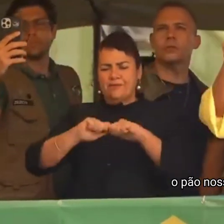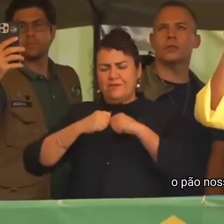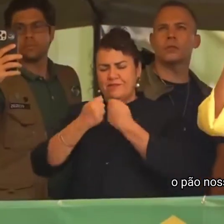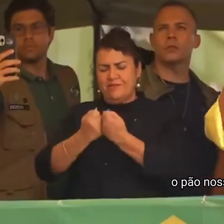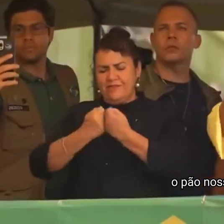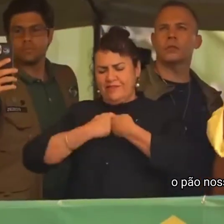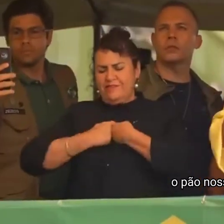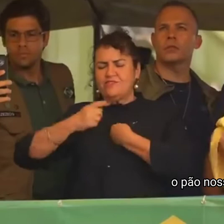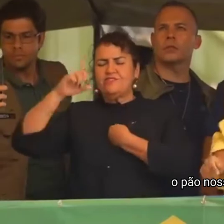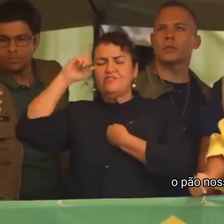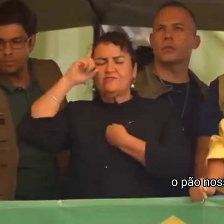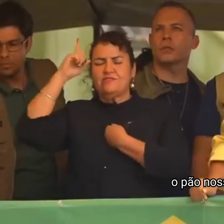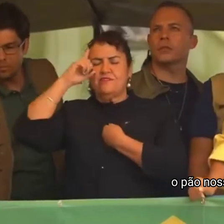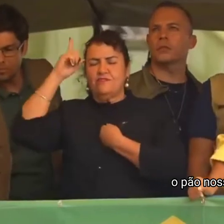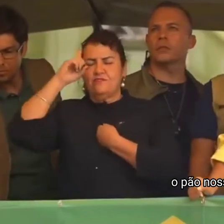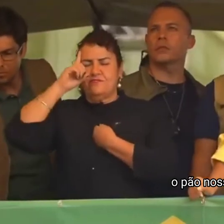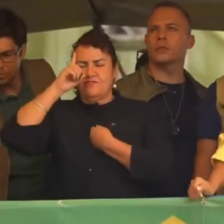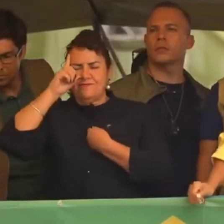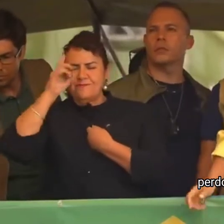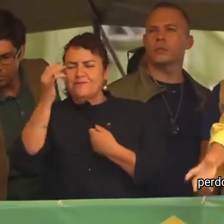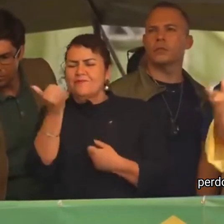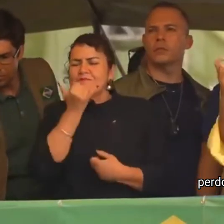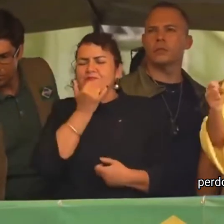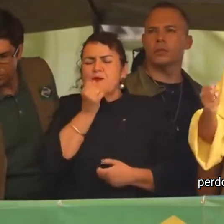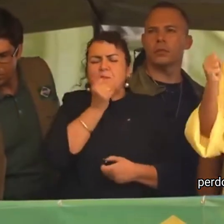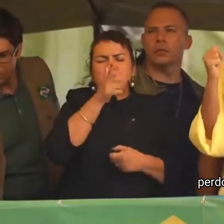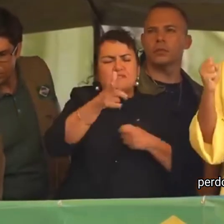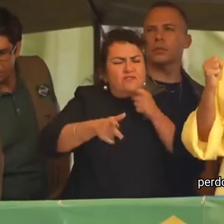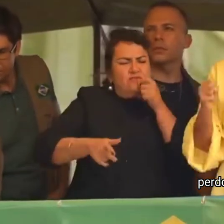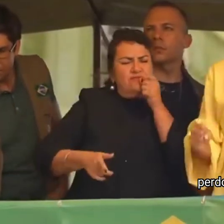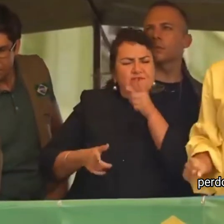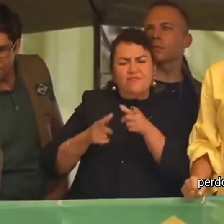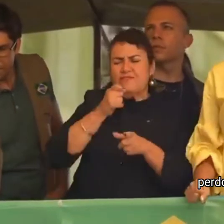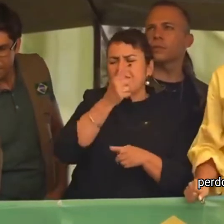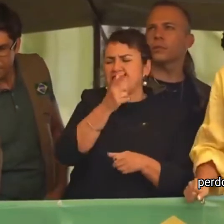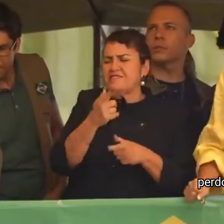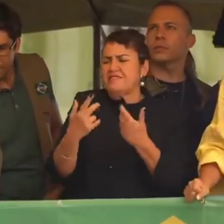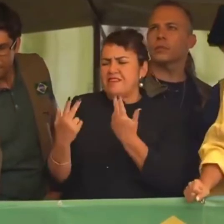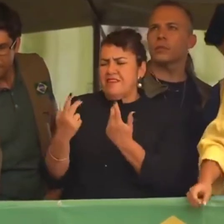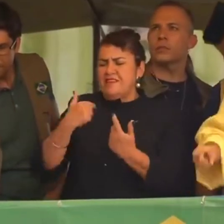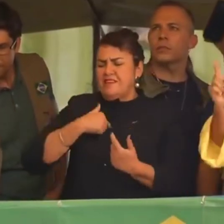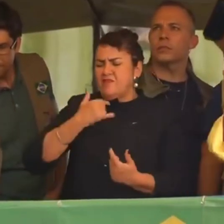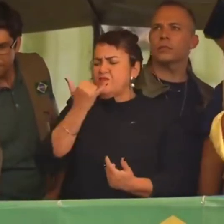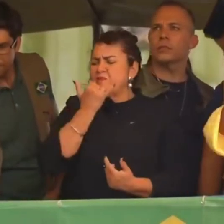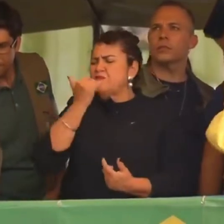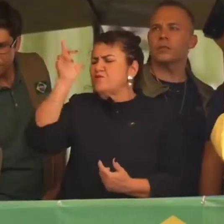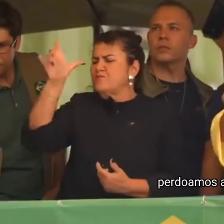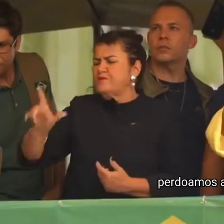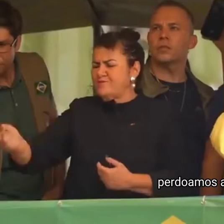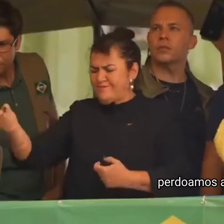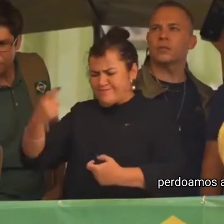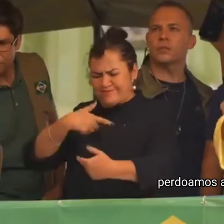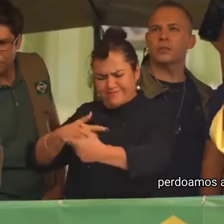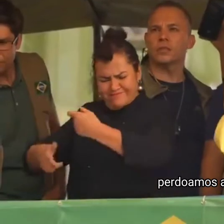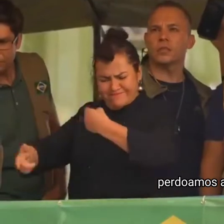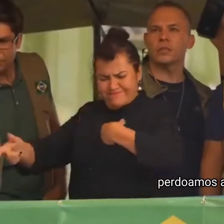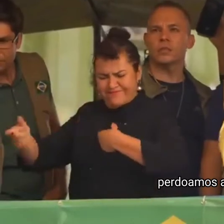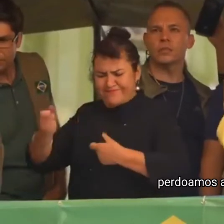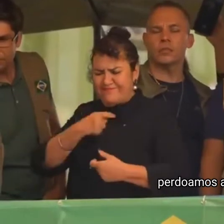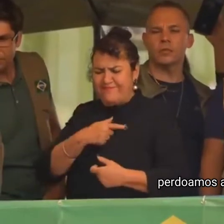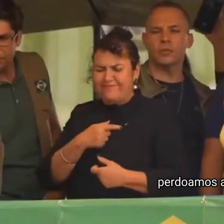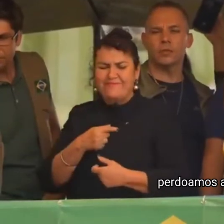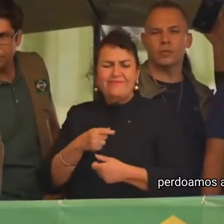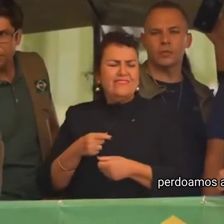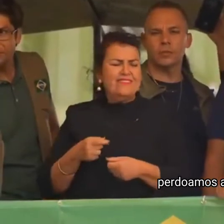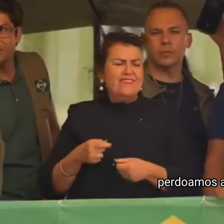pão nosso de cada dia nos dai hoje. Perdoai as nossas ofensas, assim como nós perdoamos